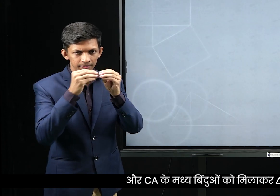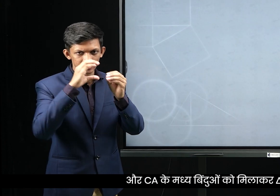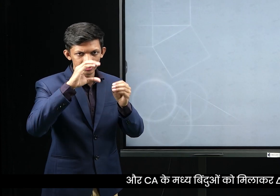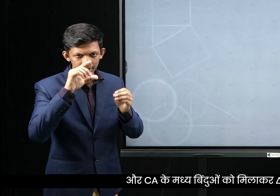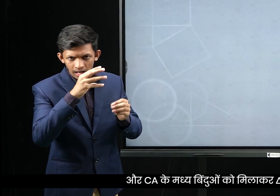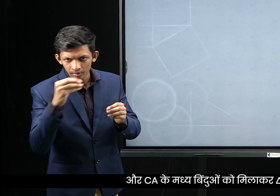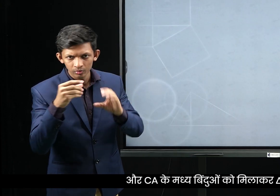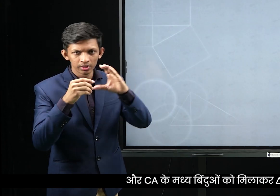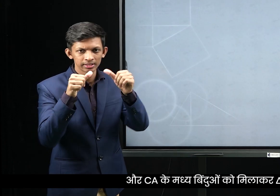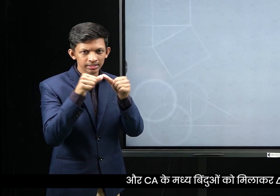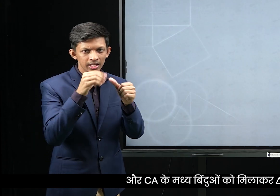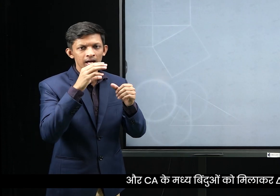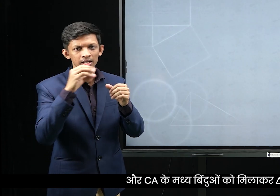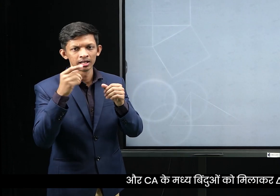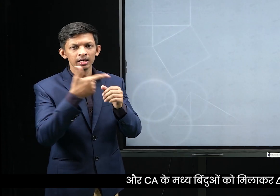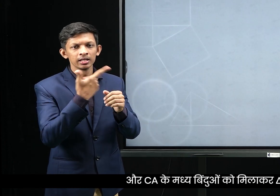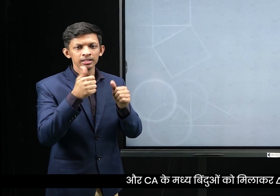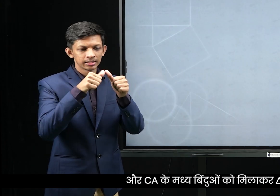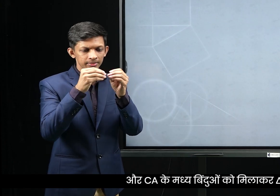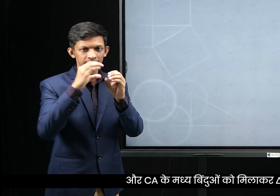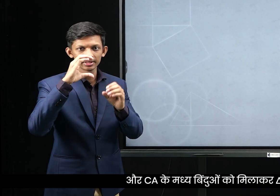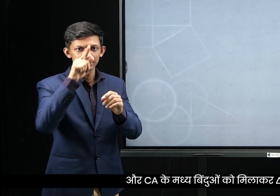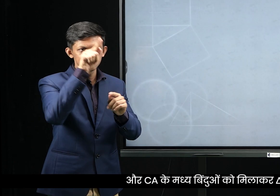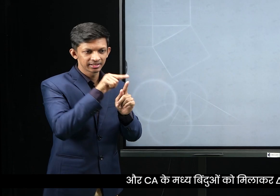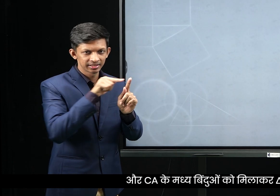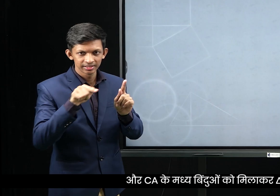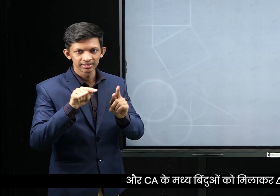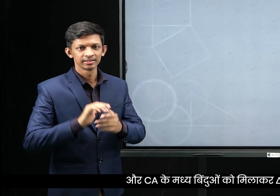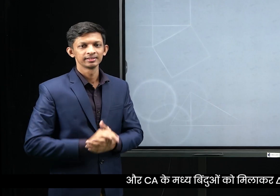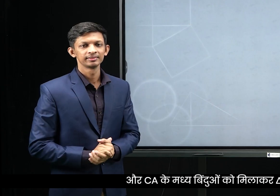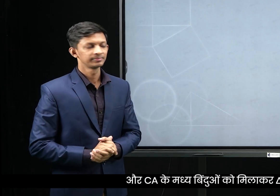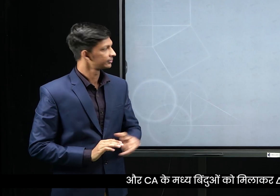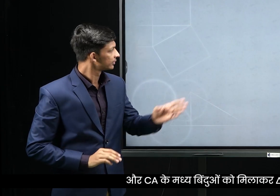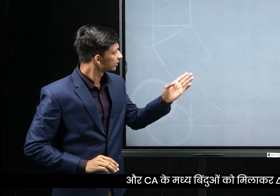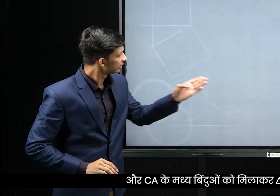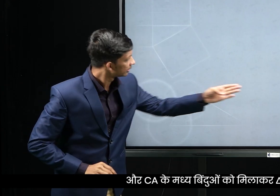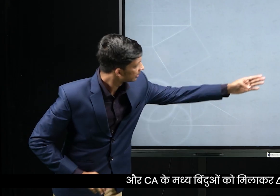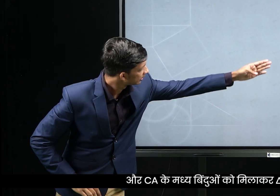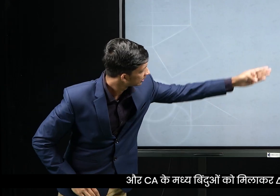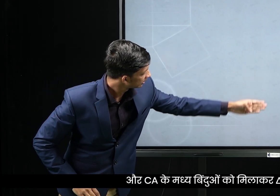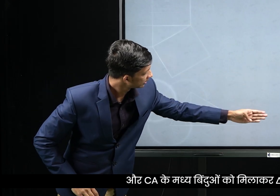CA के मध्य बिंदुओं को मिलाकर त्रिभुज DEF बनाते हैं।